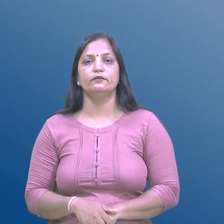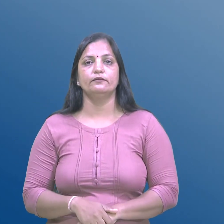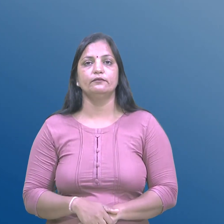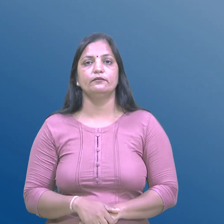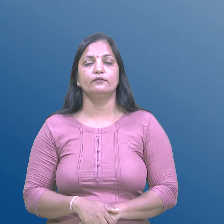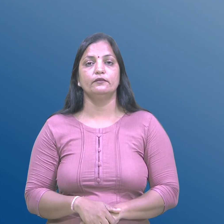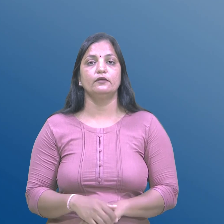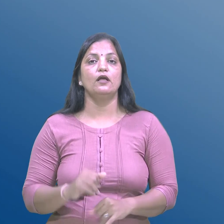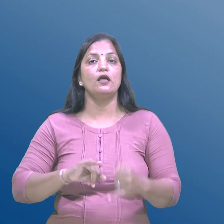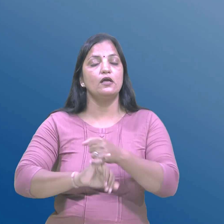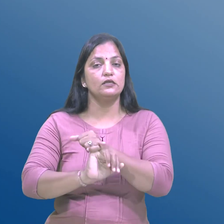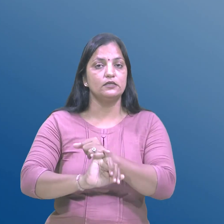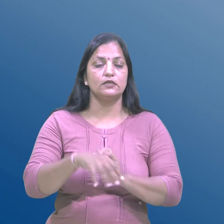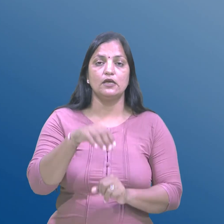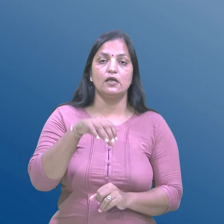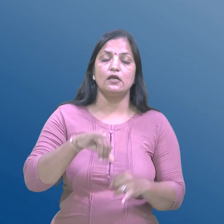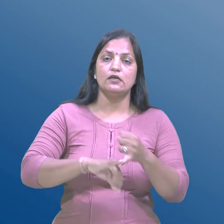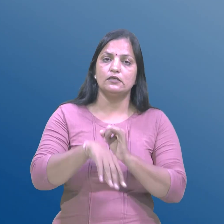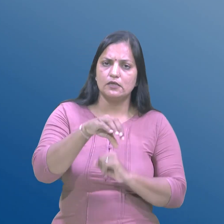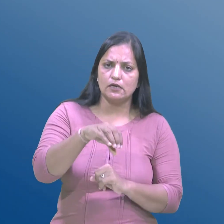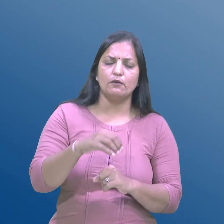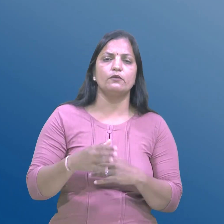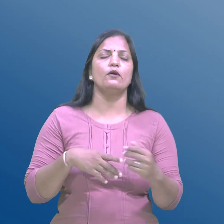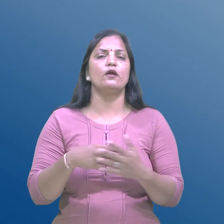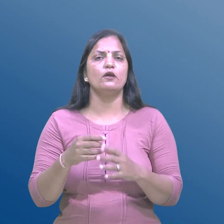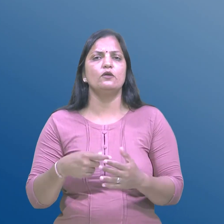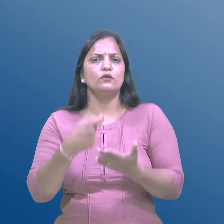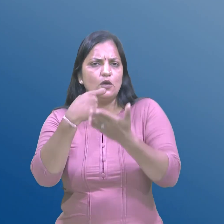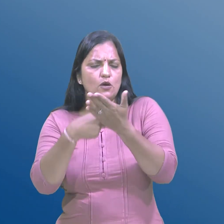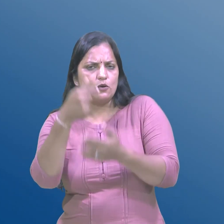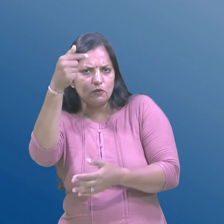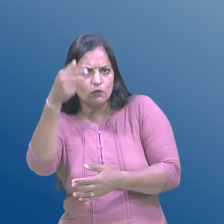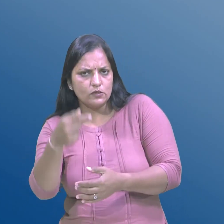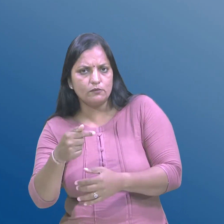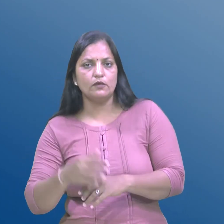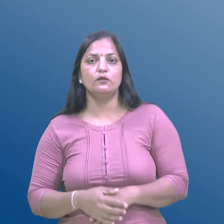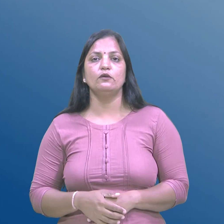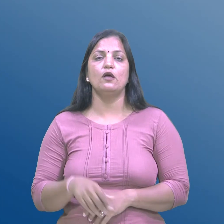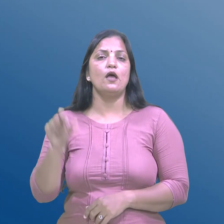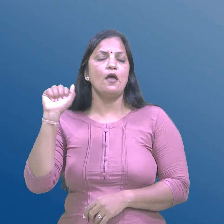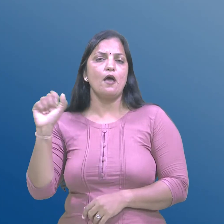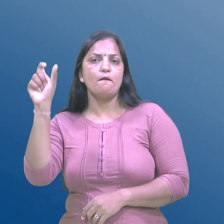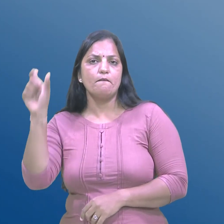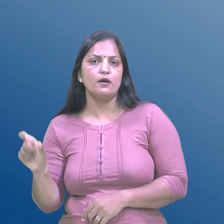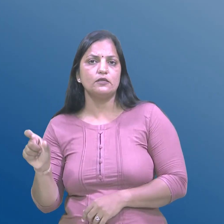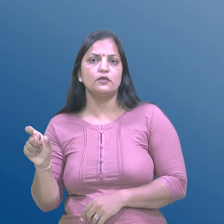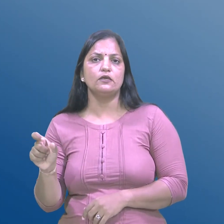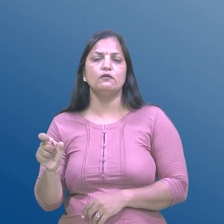જે રાજ્ય સરકાર દ્વારા નિયત કર્યા પ્રમાણે આવી વ્યક્તિના પરામર્શનમાં આ